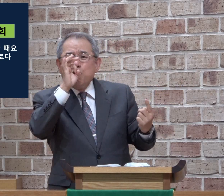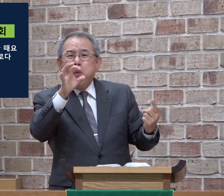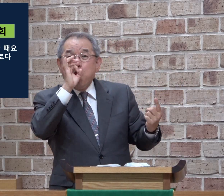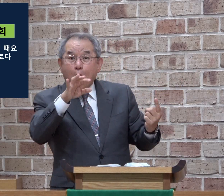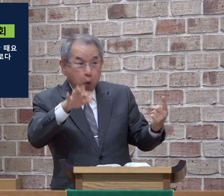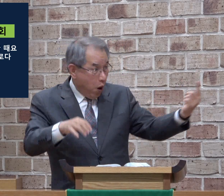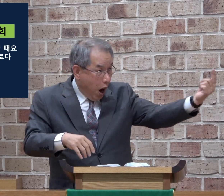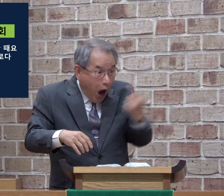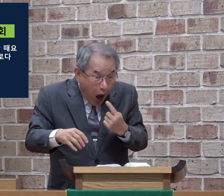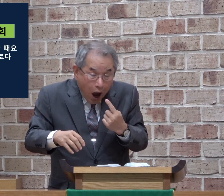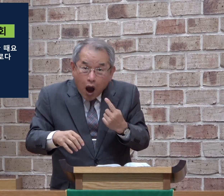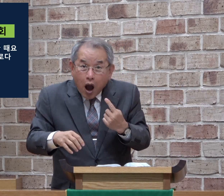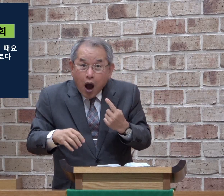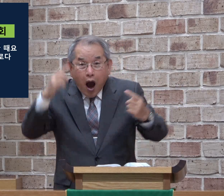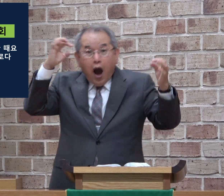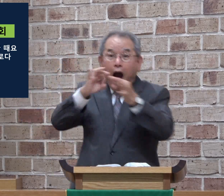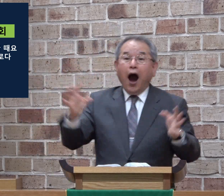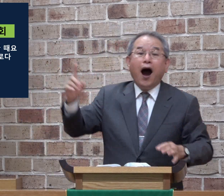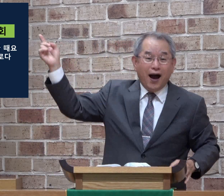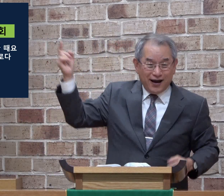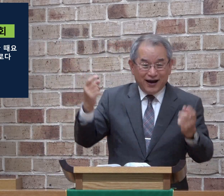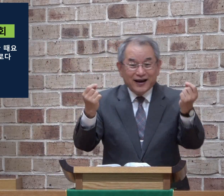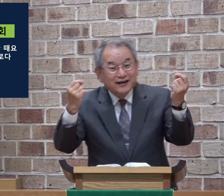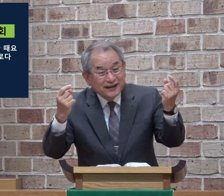이 지역에 예수님이 오시다니요.